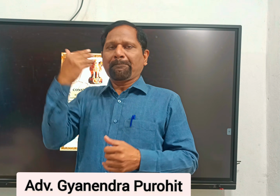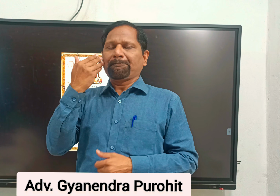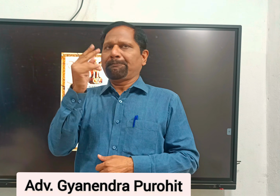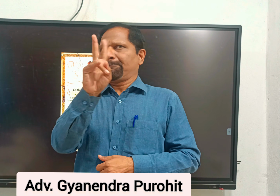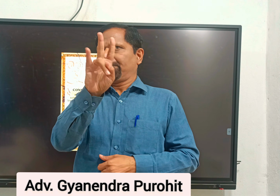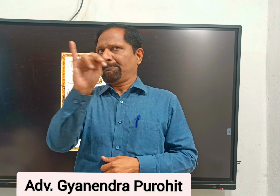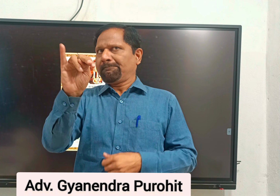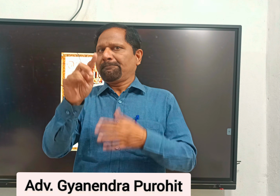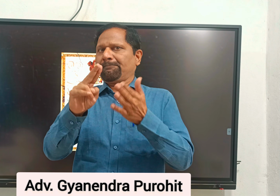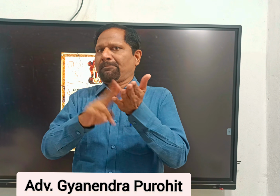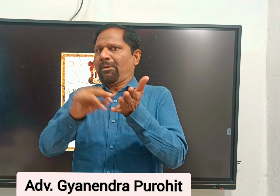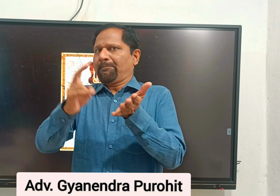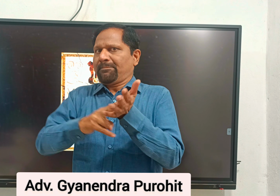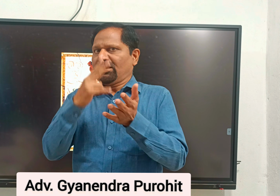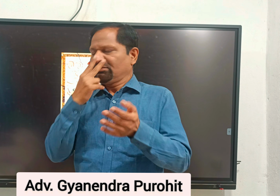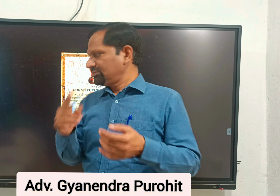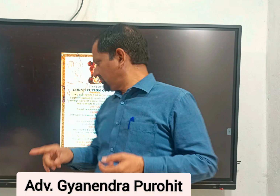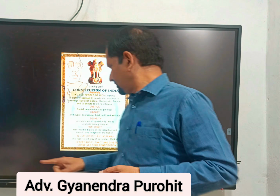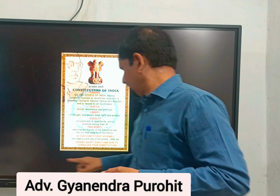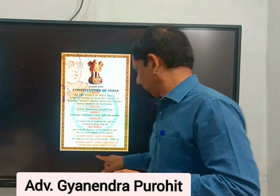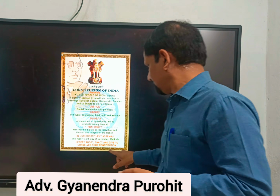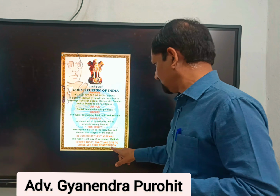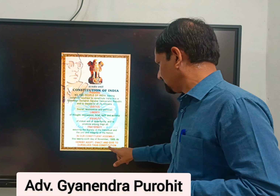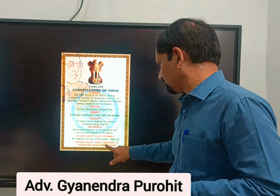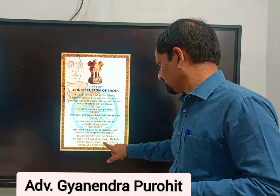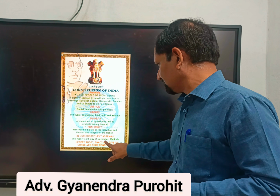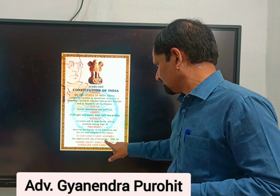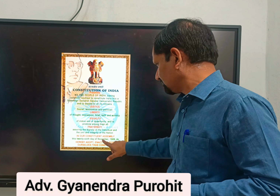संविधान की जो सभा हुई थी 26 नवंबर 1949 को,